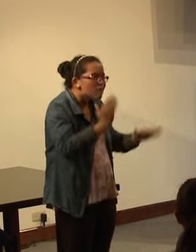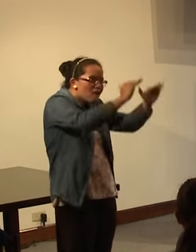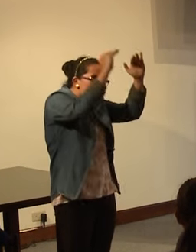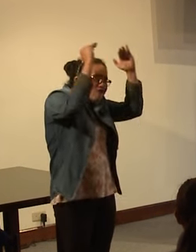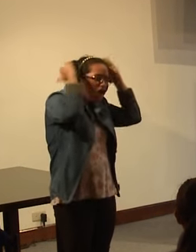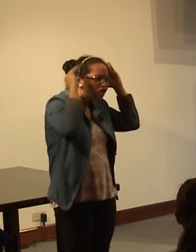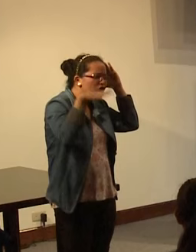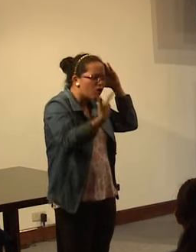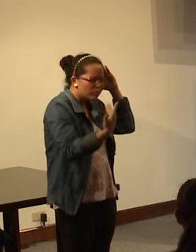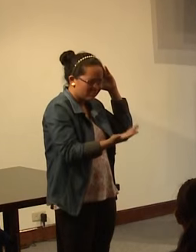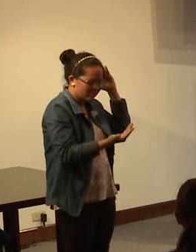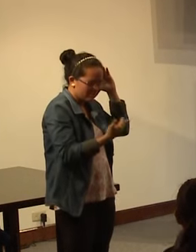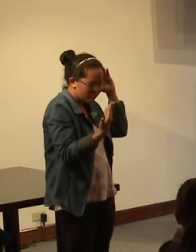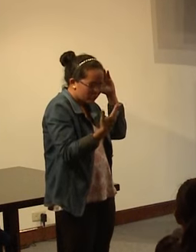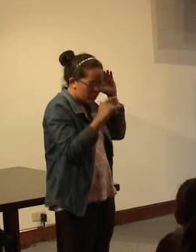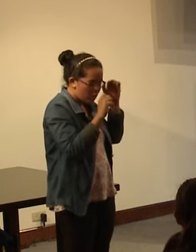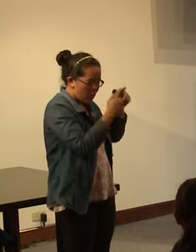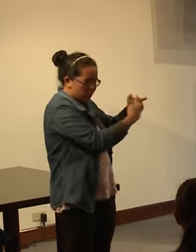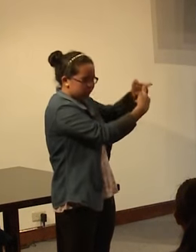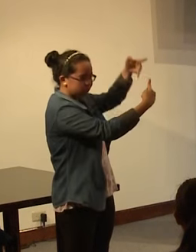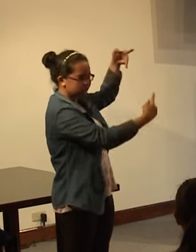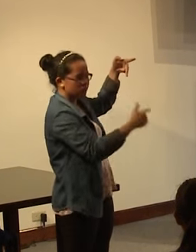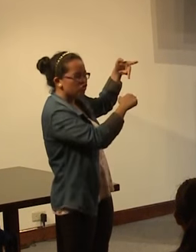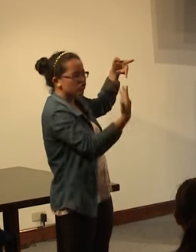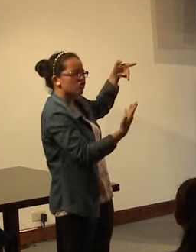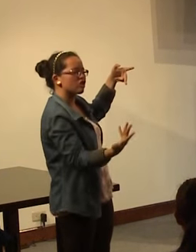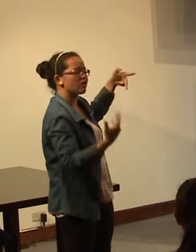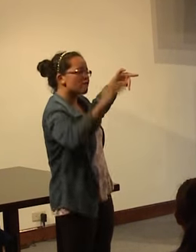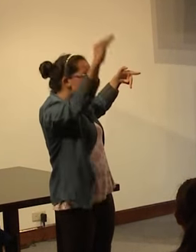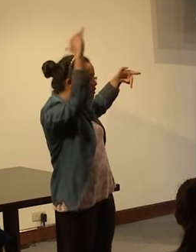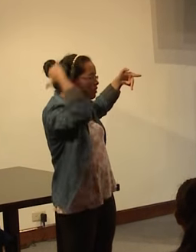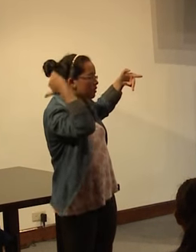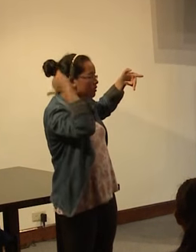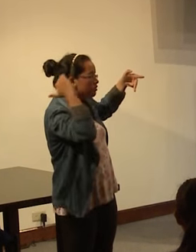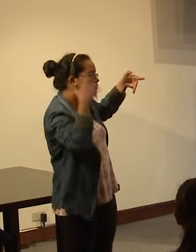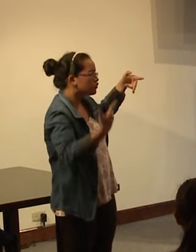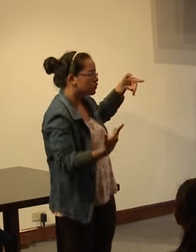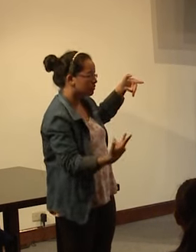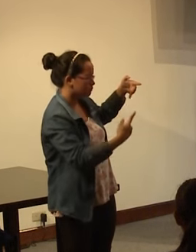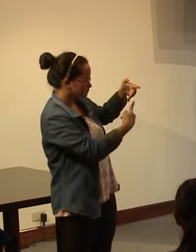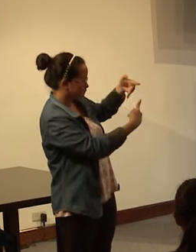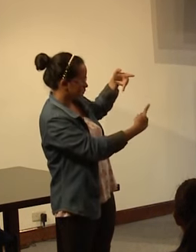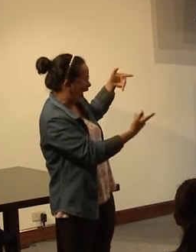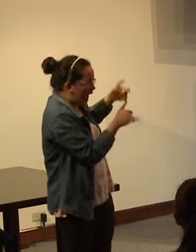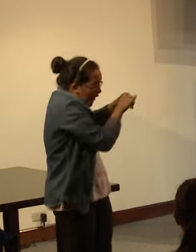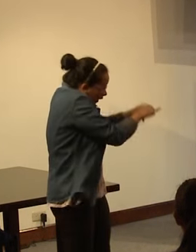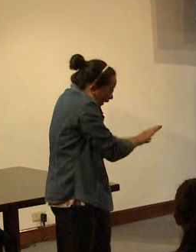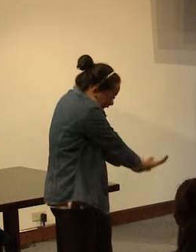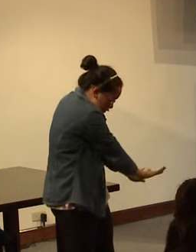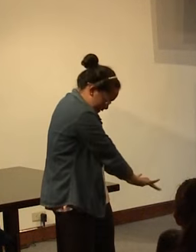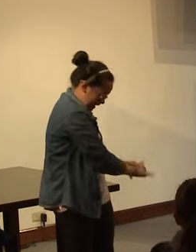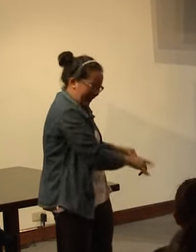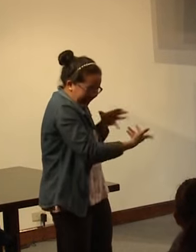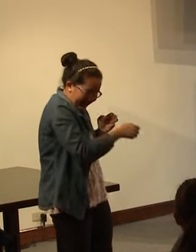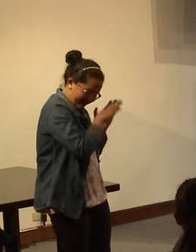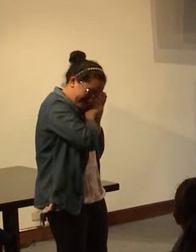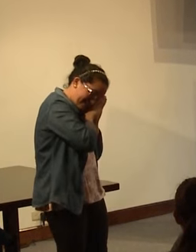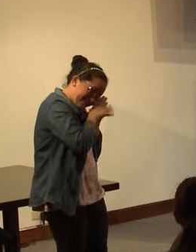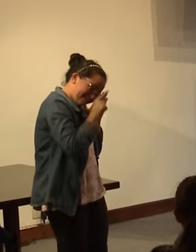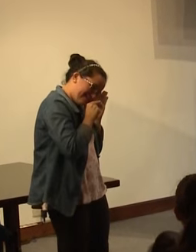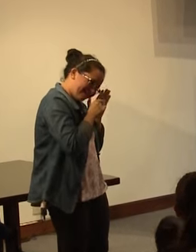Si pudiéramos ver el cuadro, ¿hasta dónde veríamos el fondo? Ustedes, no. ¿Hasta dónde veríamos el fondo? No, quédate, por favor, que pena. Duérmase si quiere.